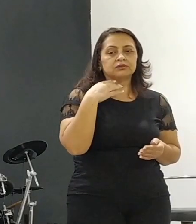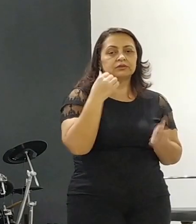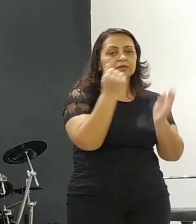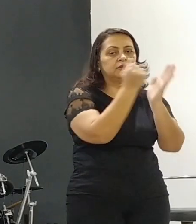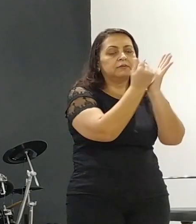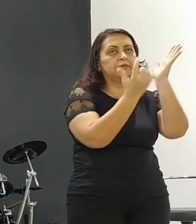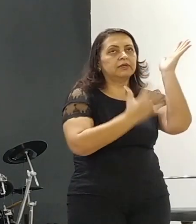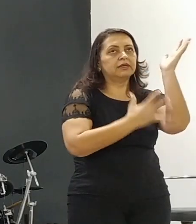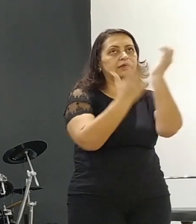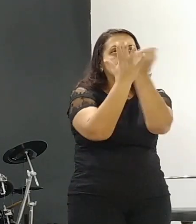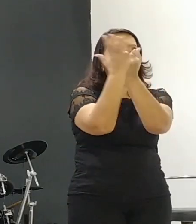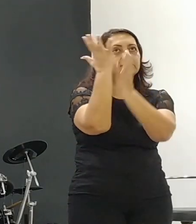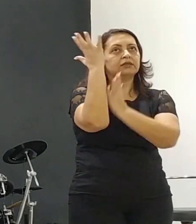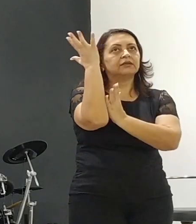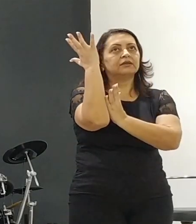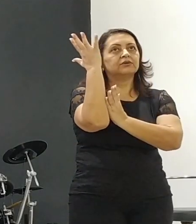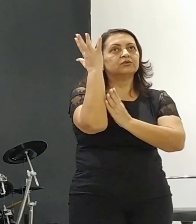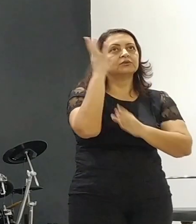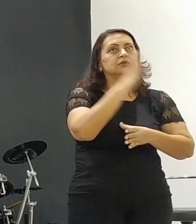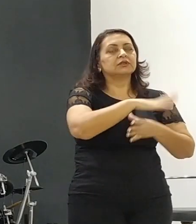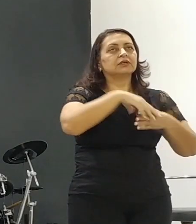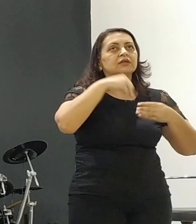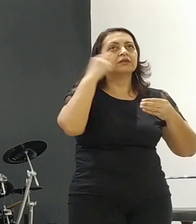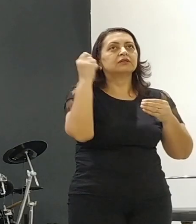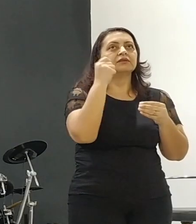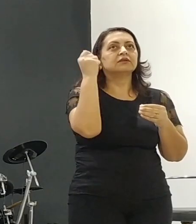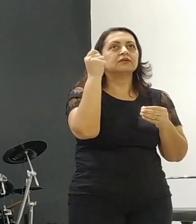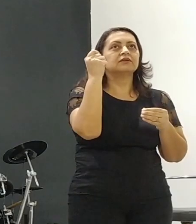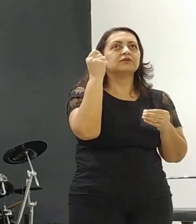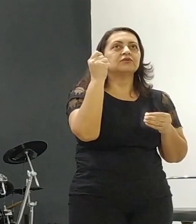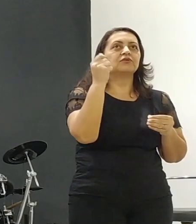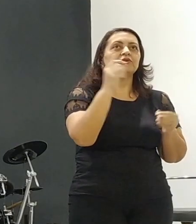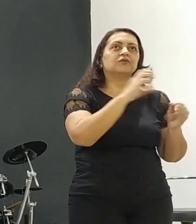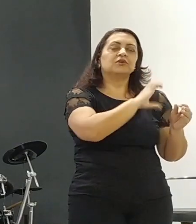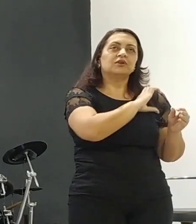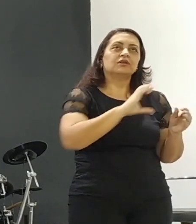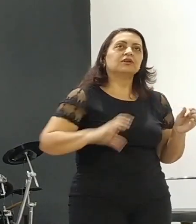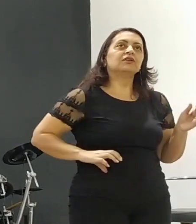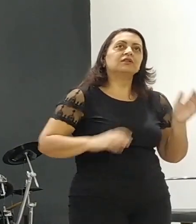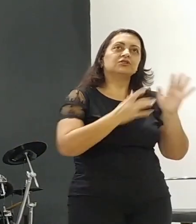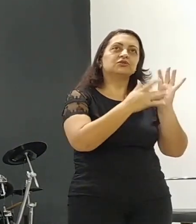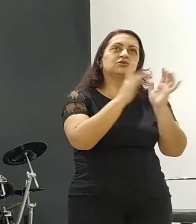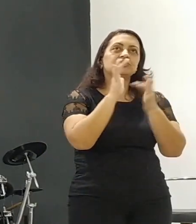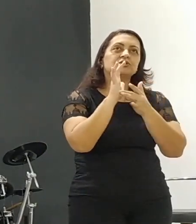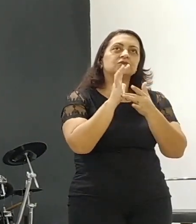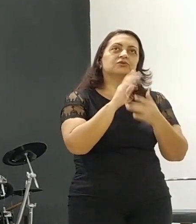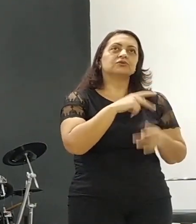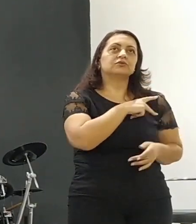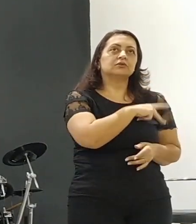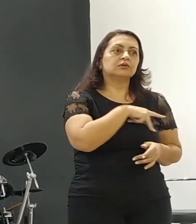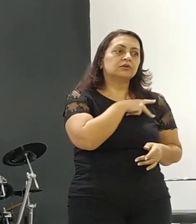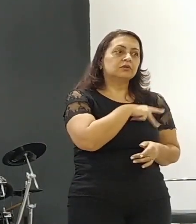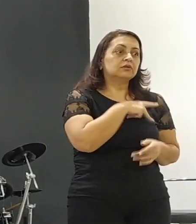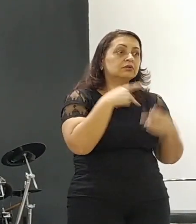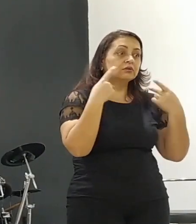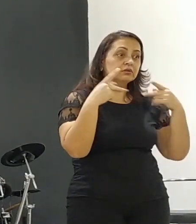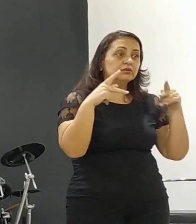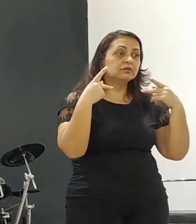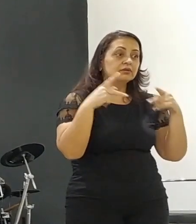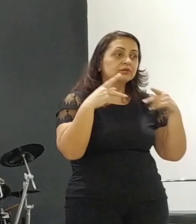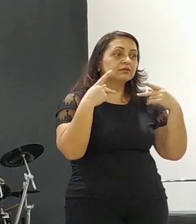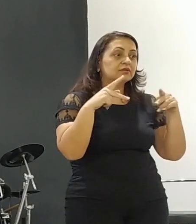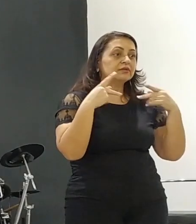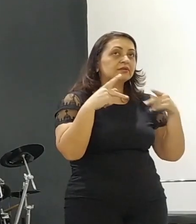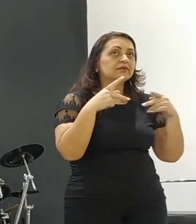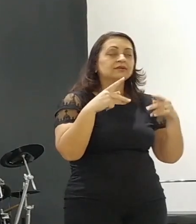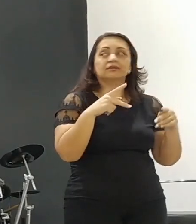pregada na cruz, e quem a venceu foi Cristo Jesus. Né? Paulo prega aos Coríntios e diz: onde está a